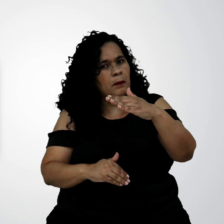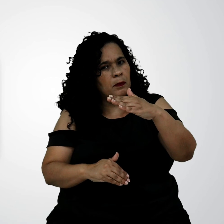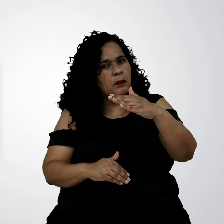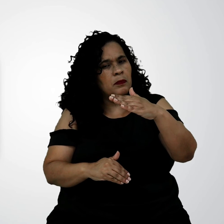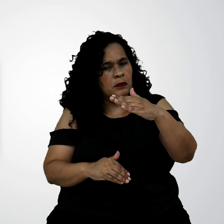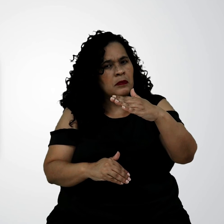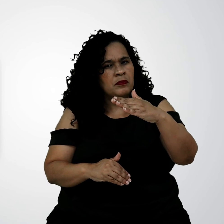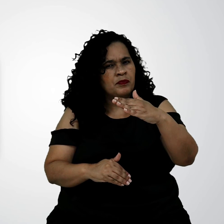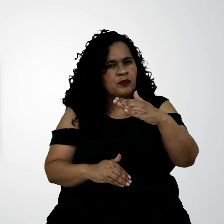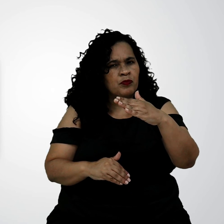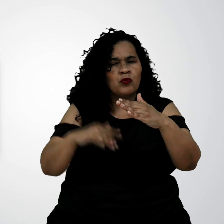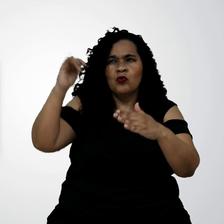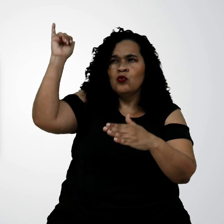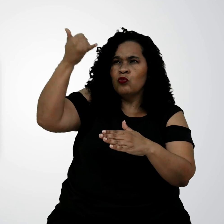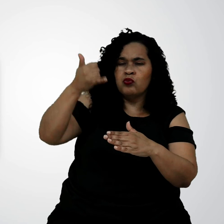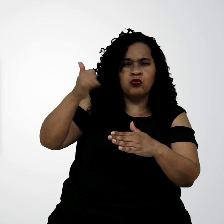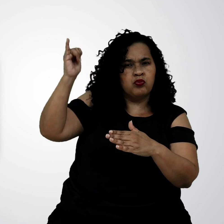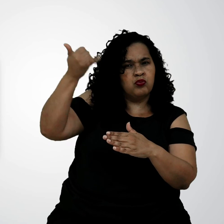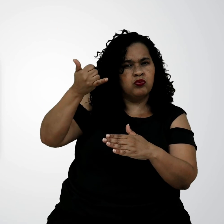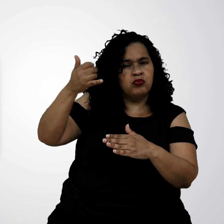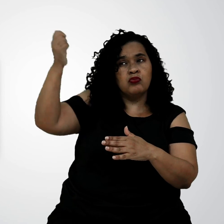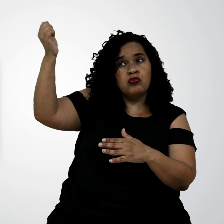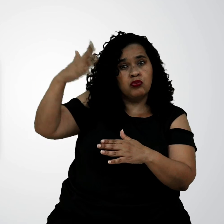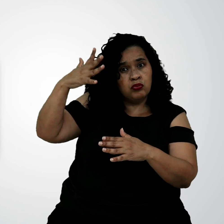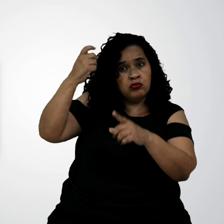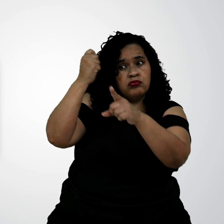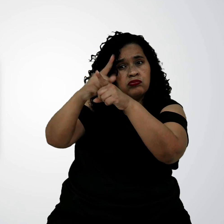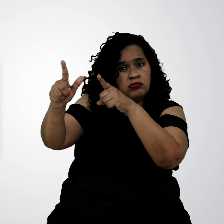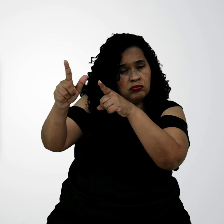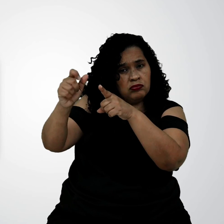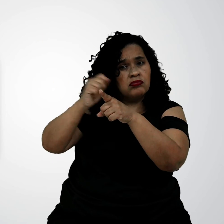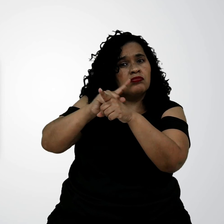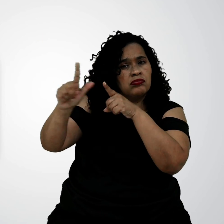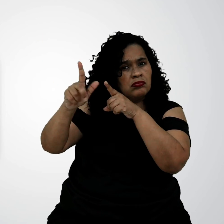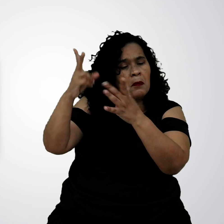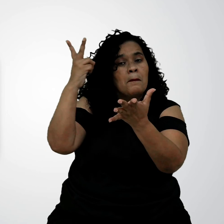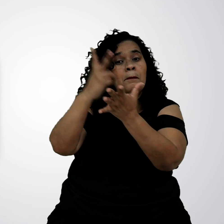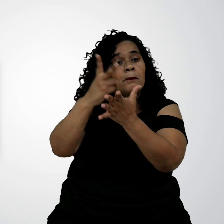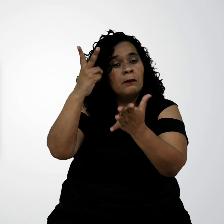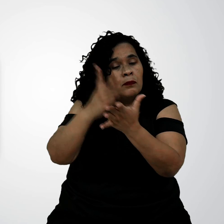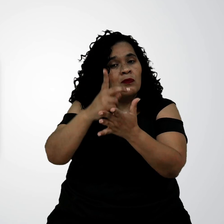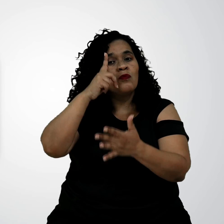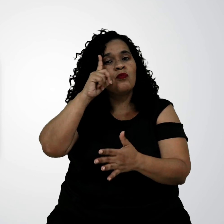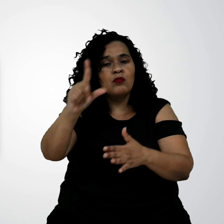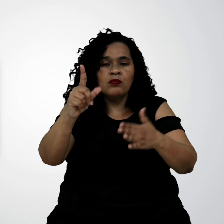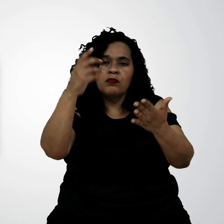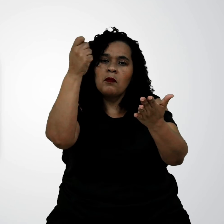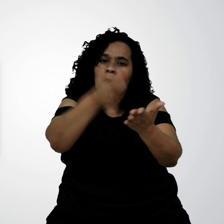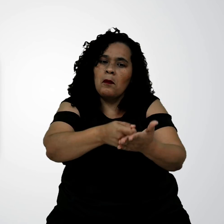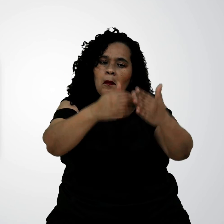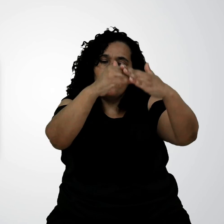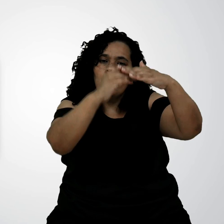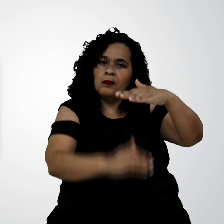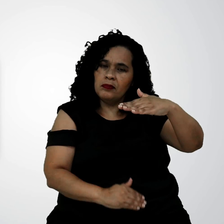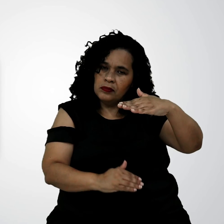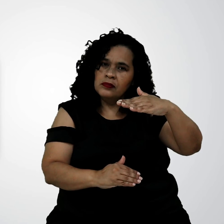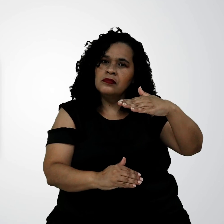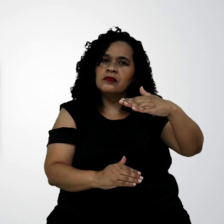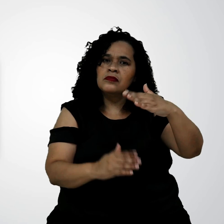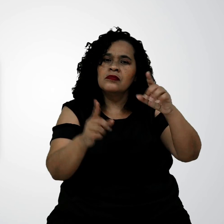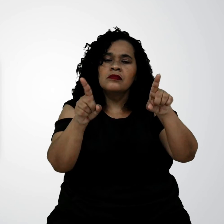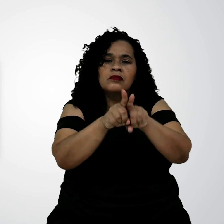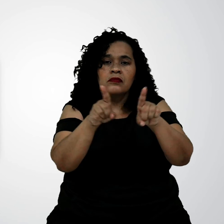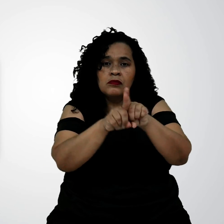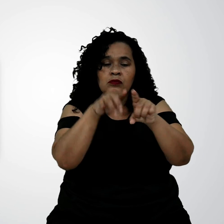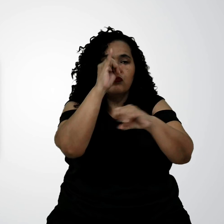pagar menos conta de água, dá para pagar menos aluguel, sempre dá para pagar menos. Dá para pagar menos o plano de internet,